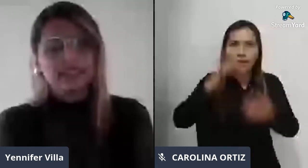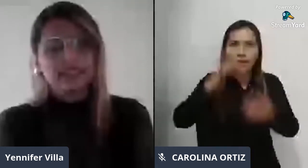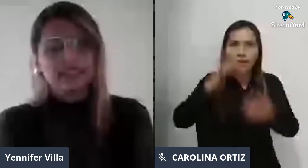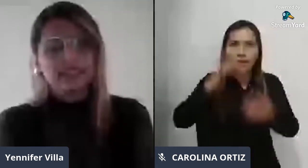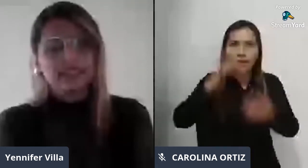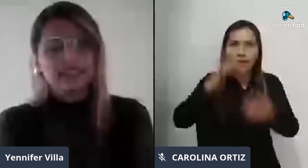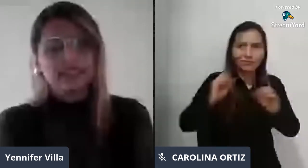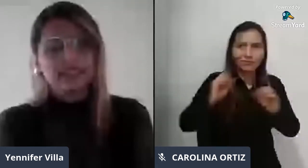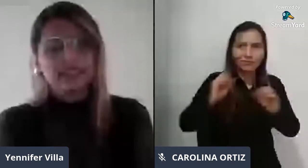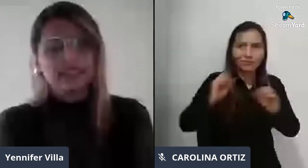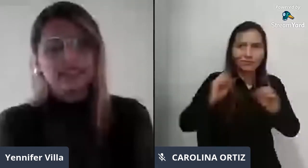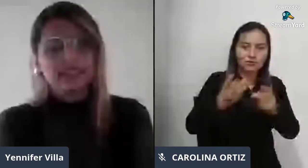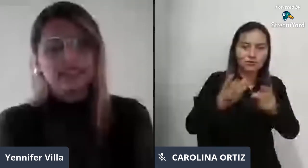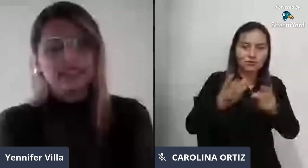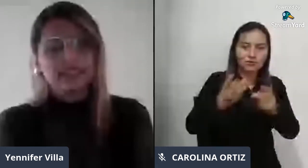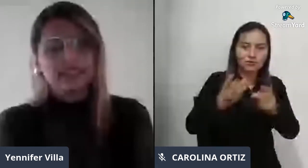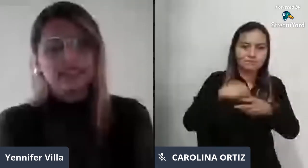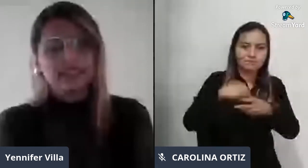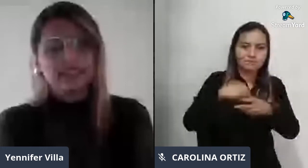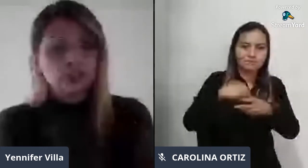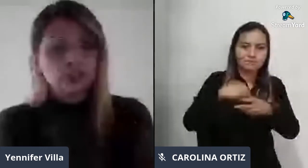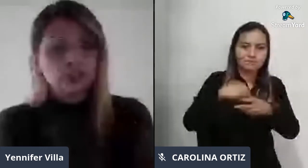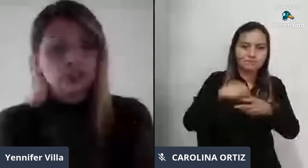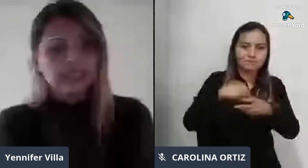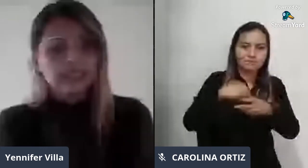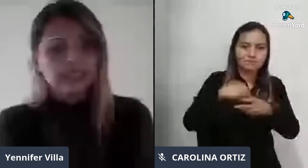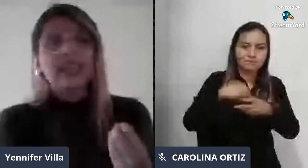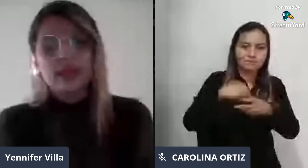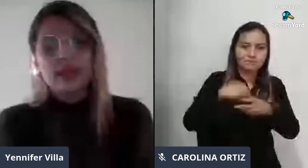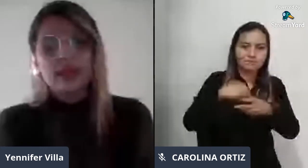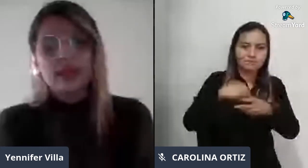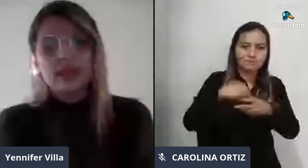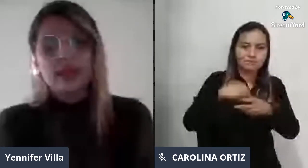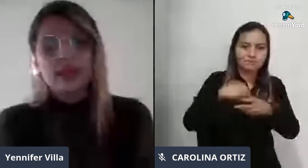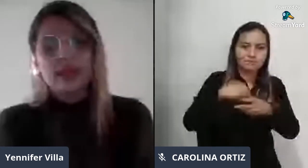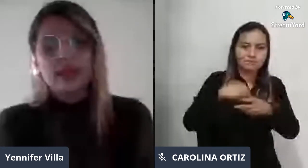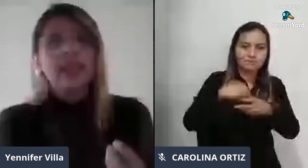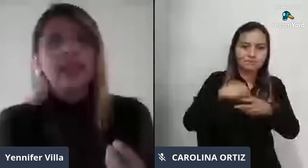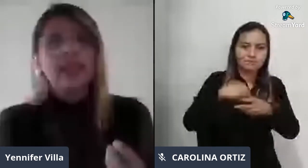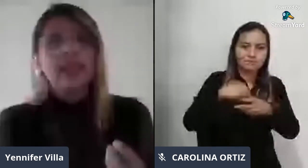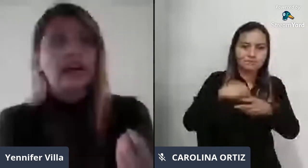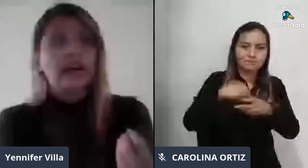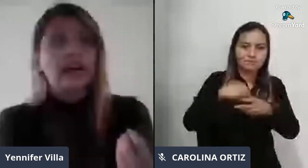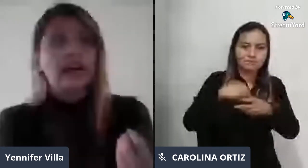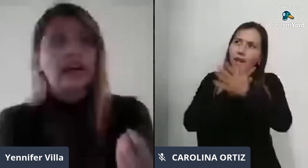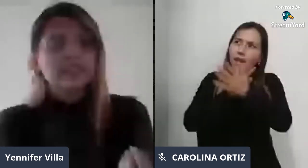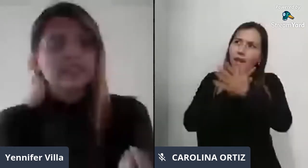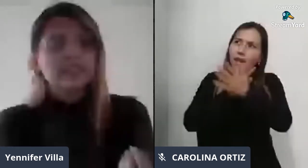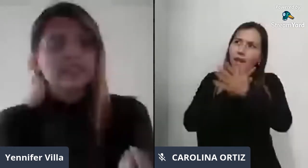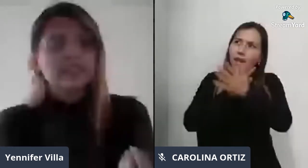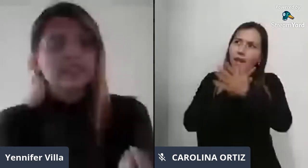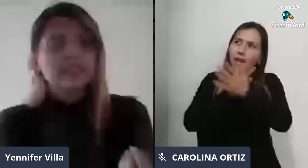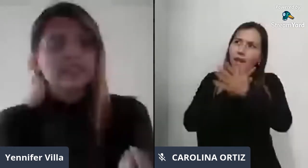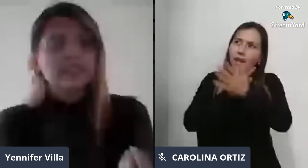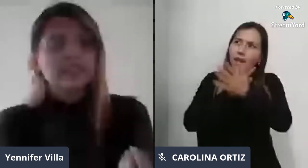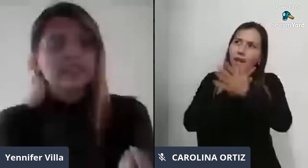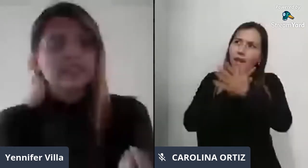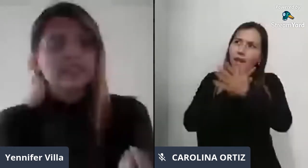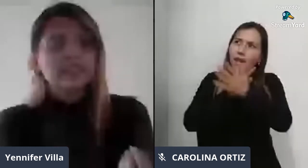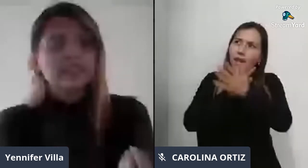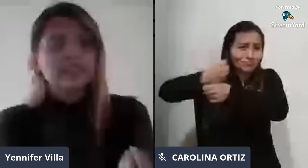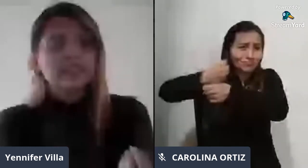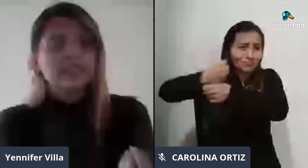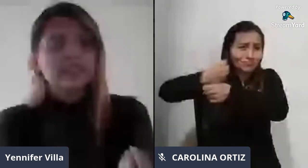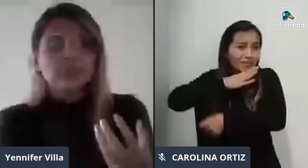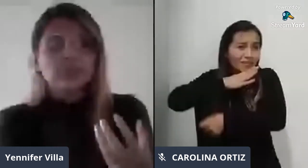actores están quedando en manos, por ejemplo, de trabajadores de Justo y Bueno, que no tienen la formación,